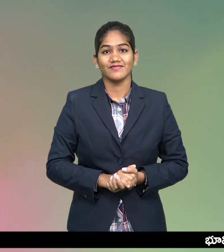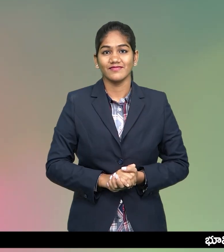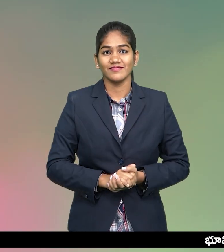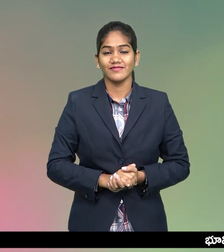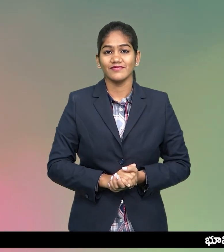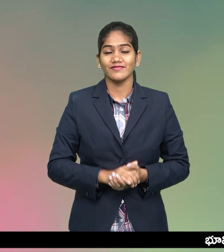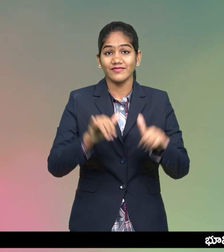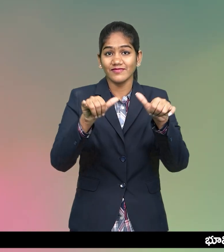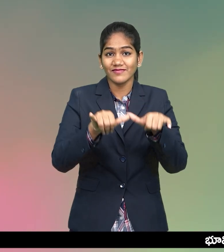భూమి జల సంబంధం,